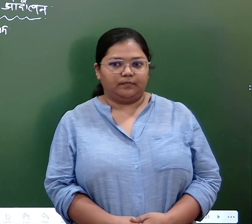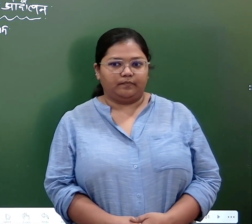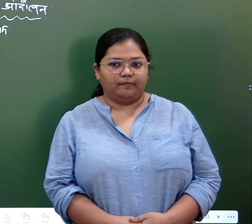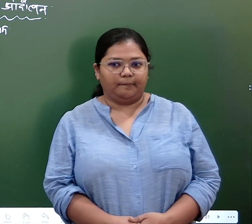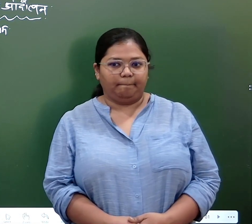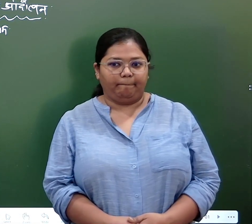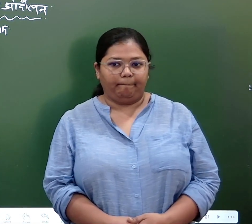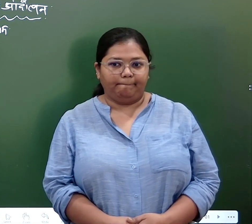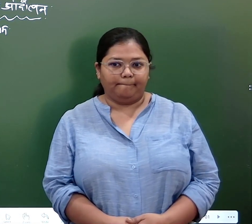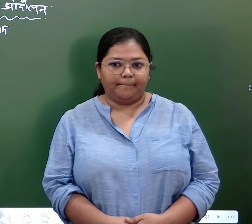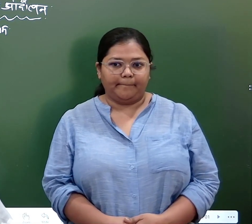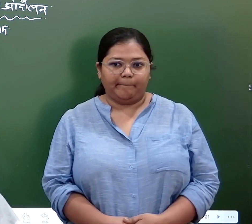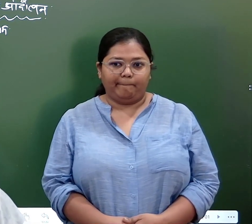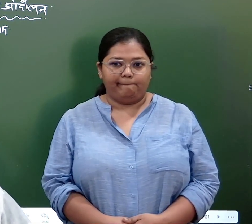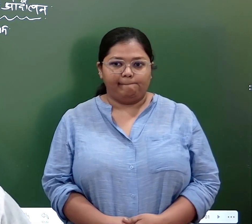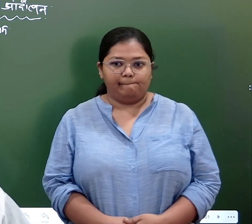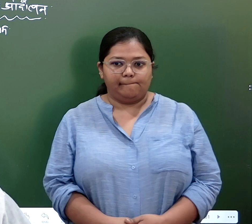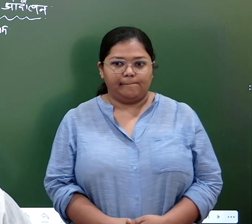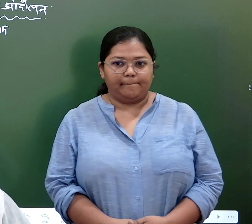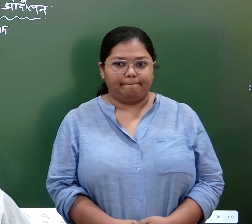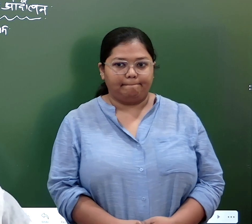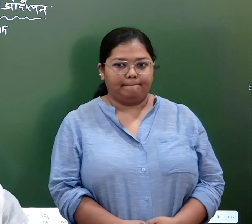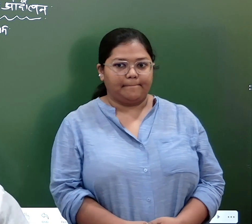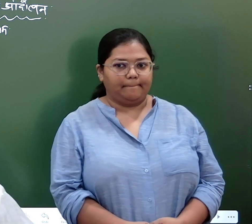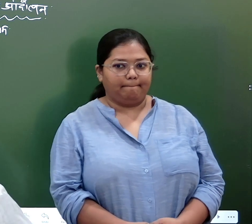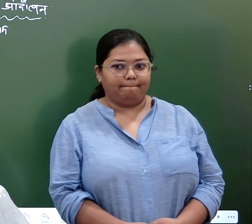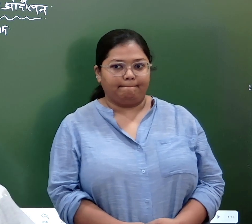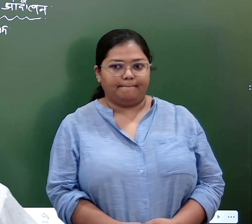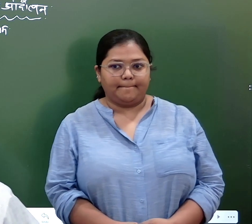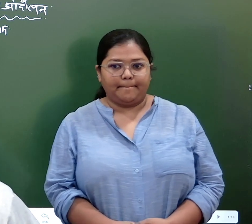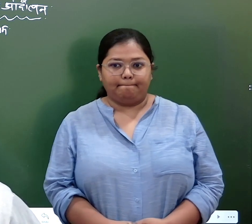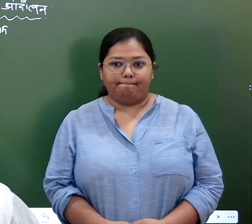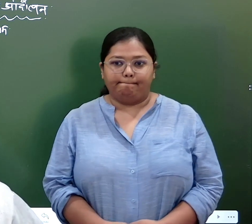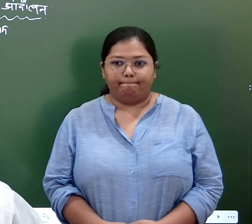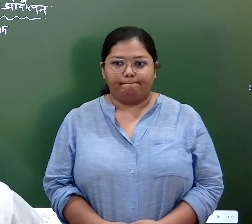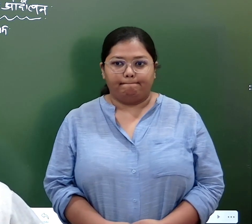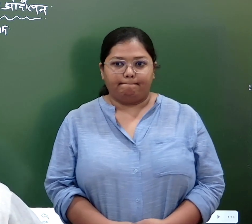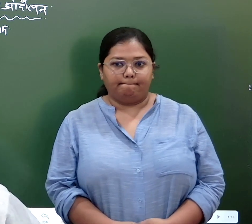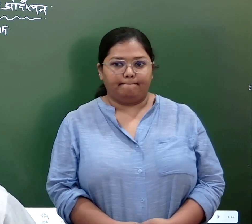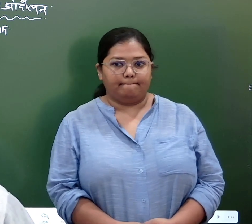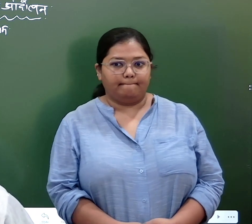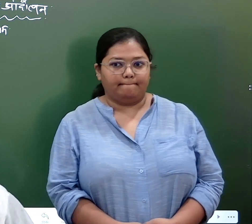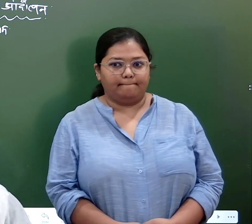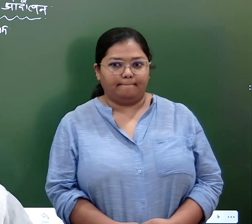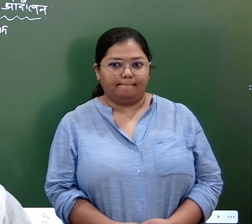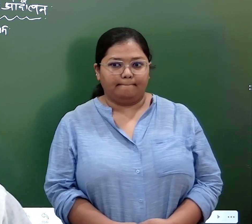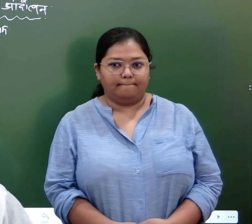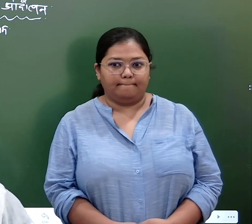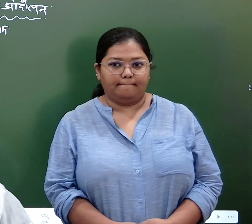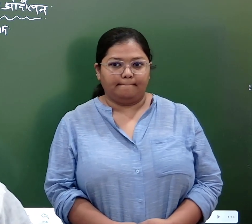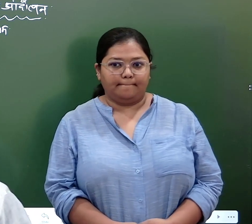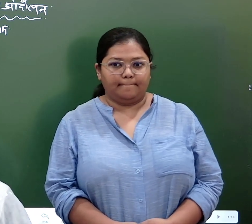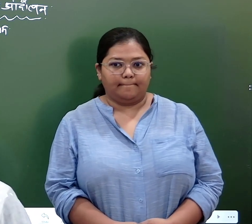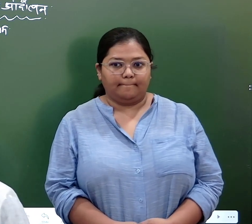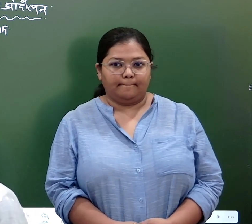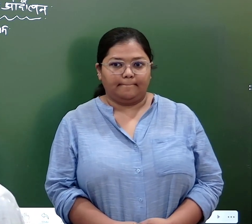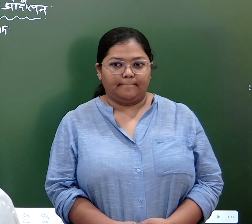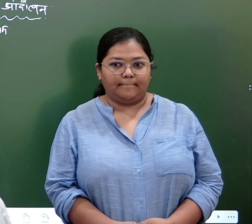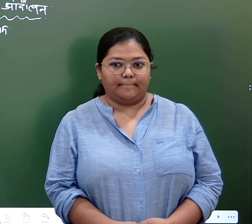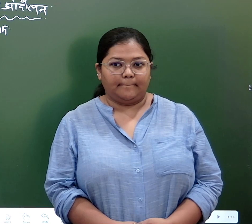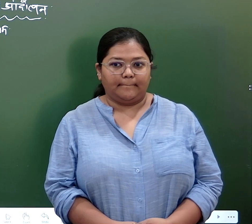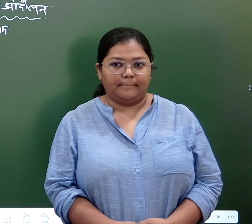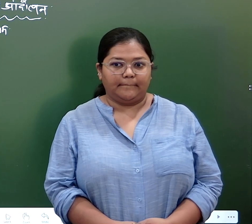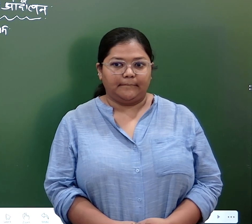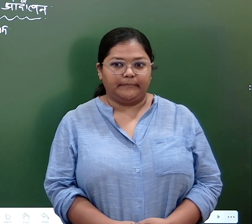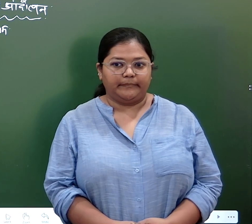था। ठीक है, तो भक्ति आंदोलन जो है वो तीन चरणों में, अभी फिलहाल हम भक्ति आंदोलन देखेंगे, सूफी आंदोलन बाद में देखेंगे।